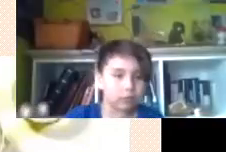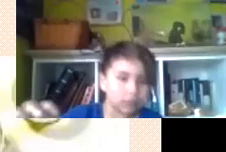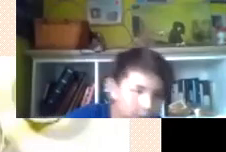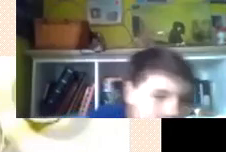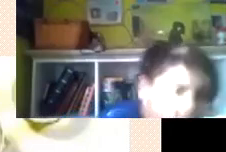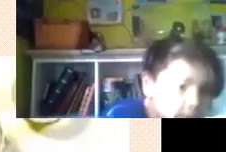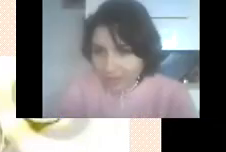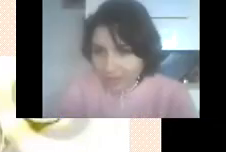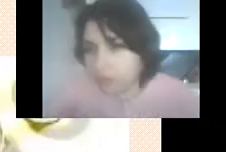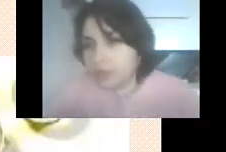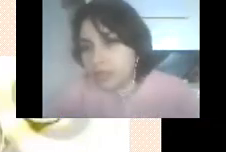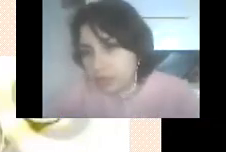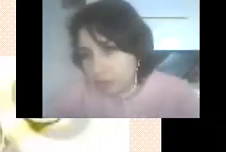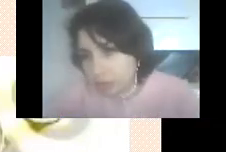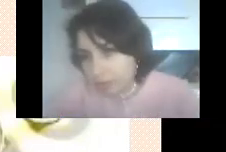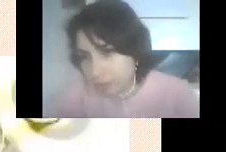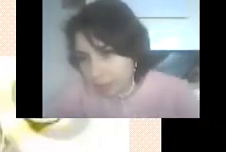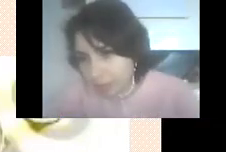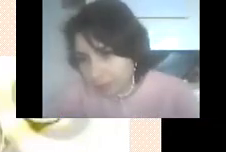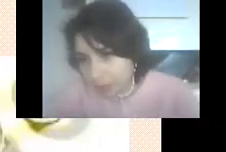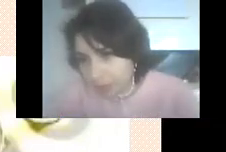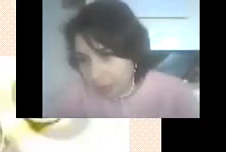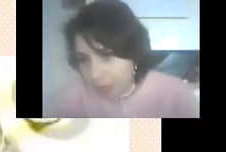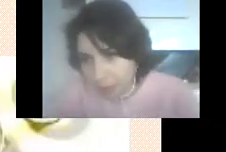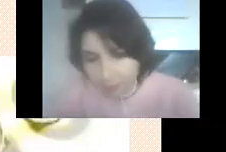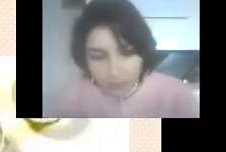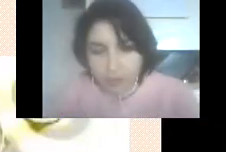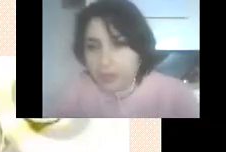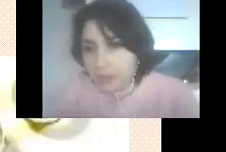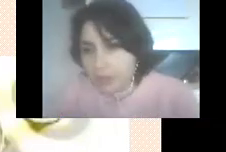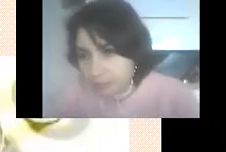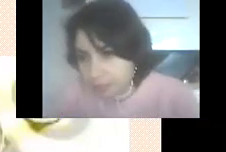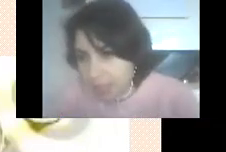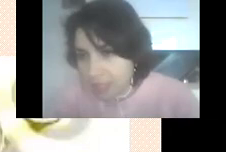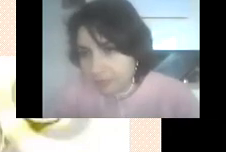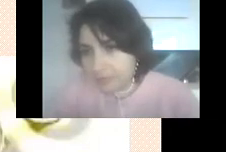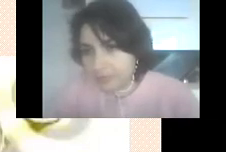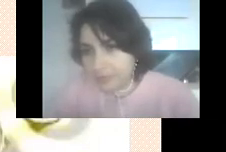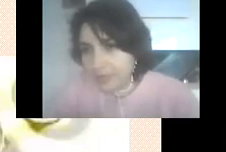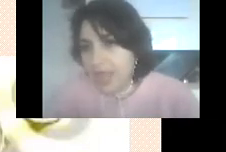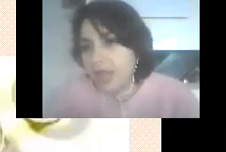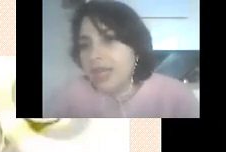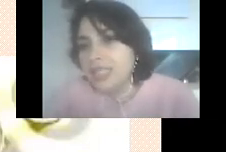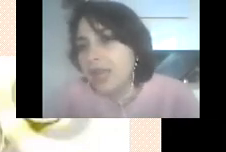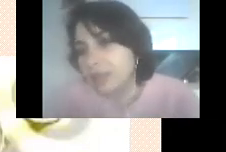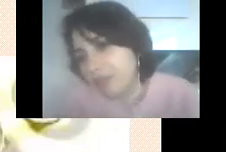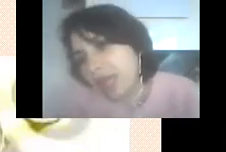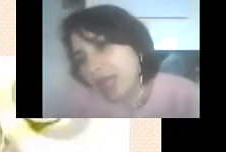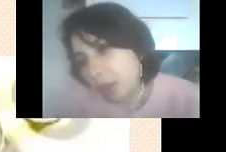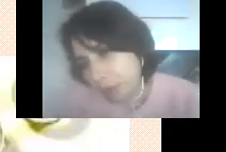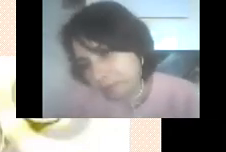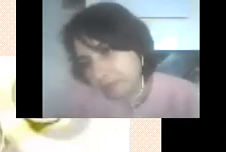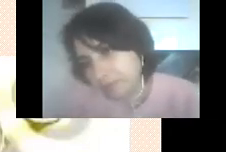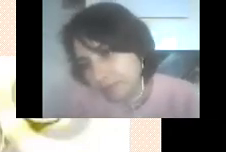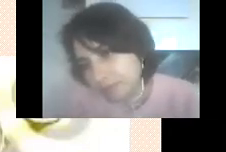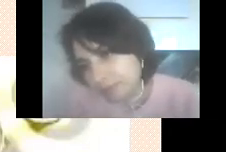elásticos, ¿cómo son flexibles? Oye, Diego se silenció de nuevo. Espérame. Espérame, de nuevo. Ahí sí. Ya, ahora sí, activa el